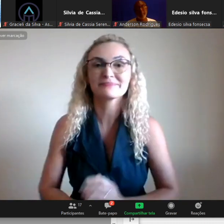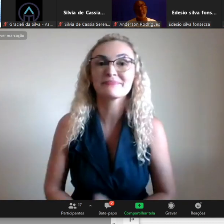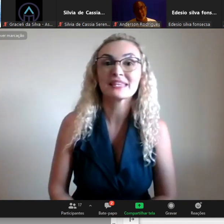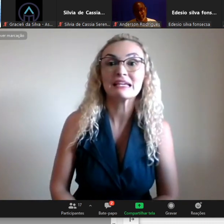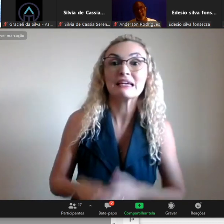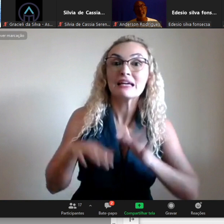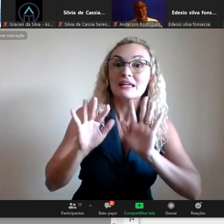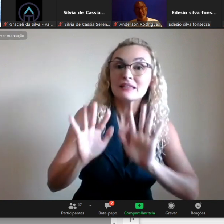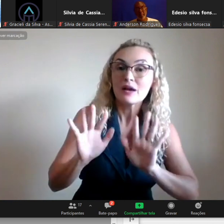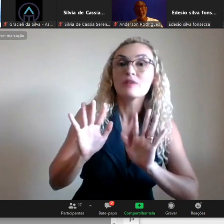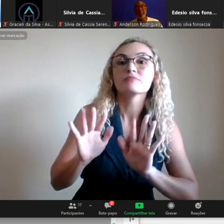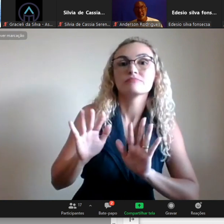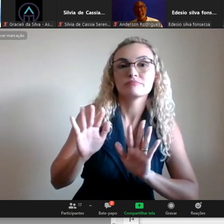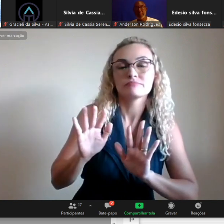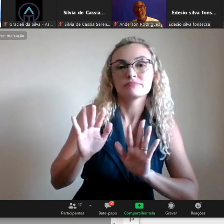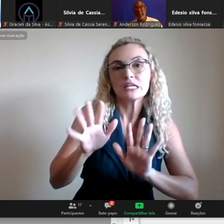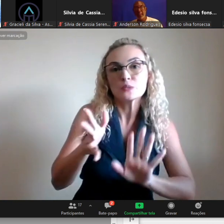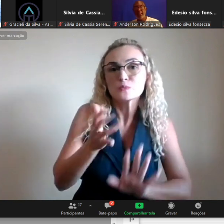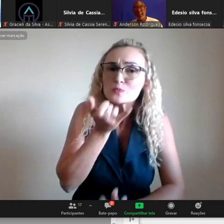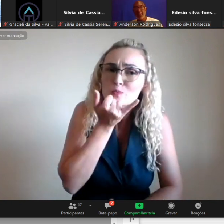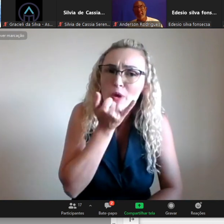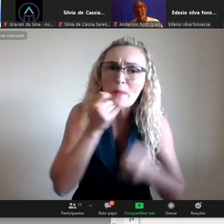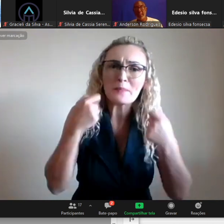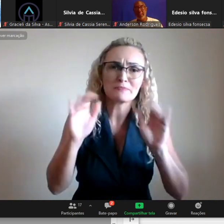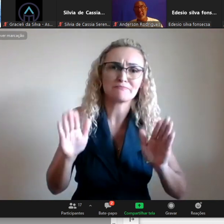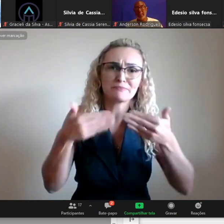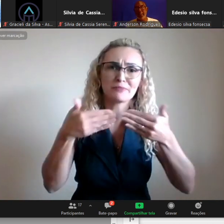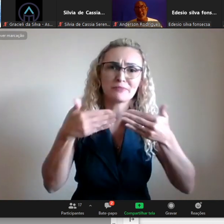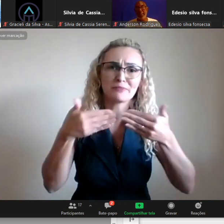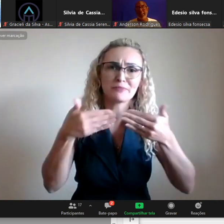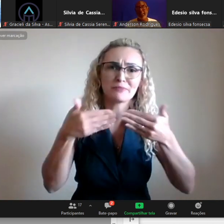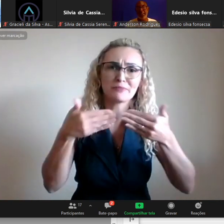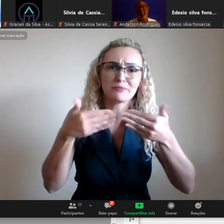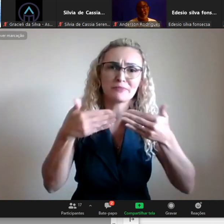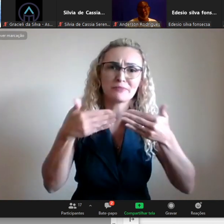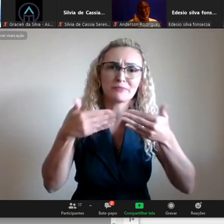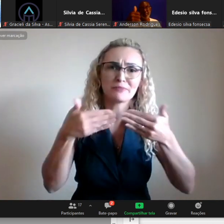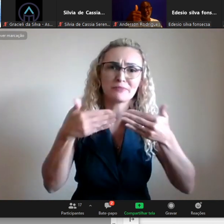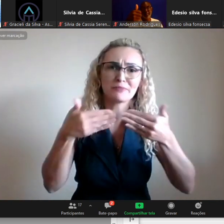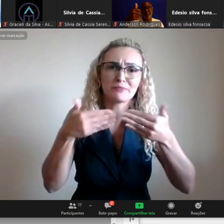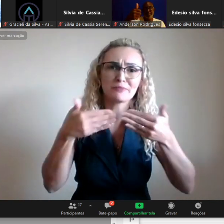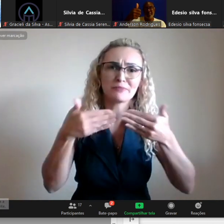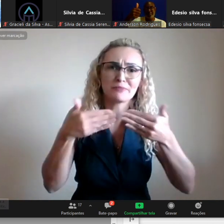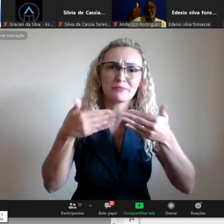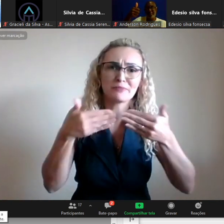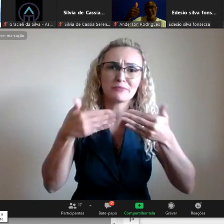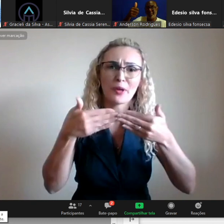4 do professor Nelson Viana. Começa às 17h30 no Brasil.